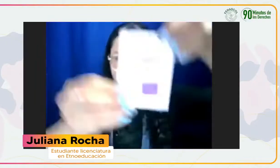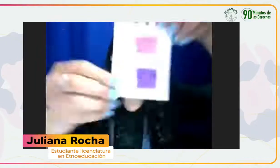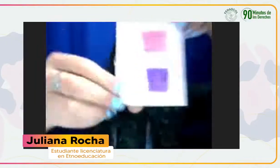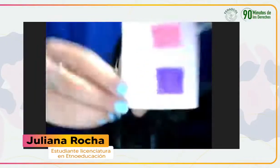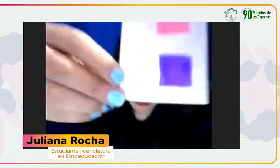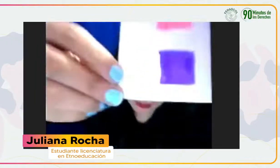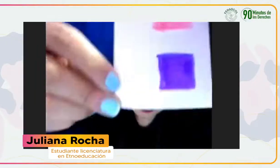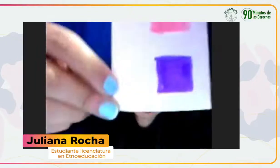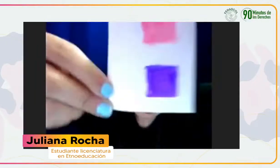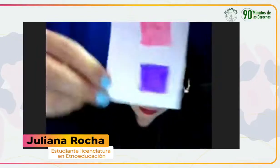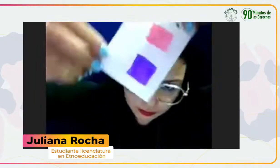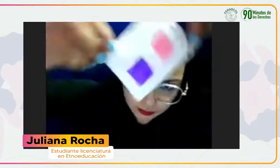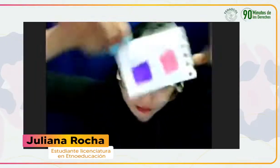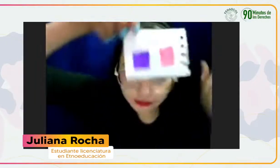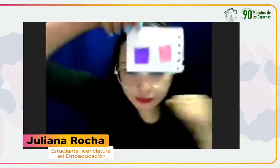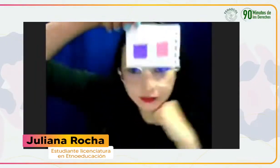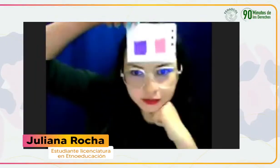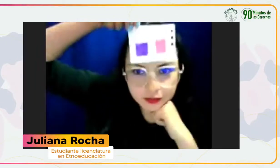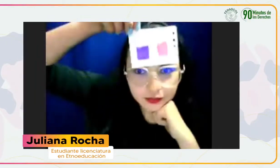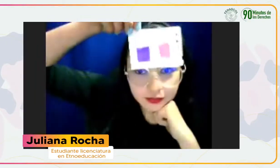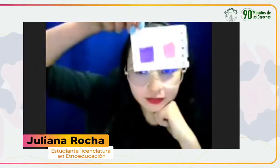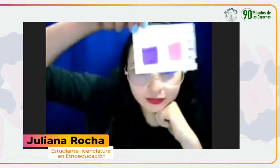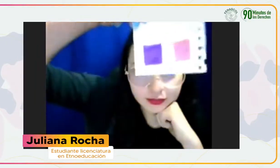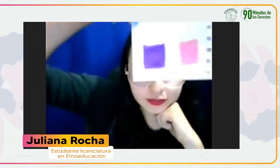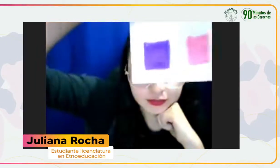sello, miren estos colores.